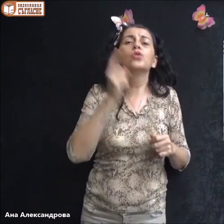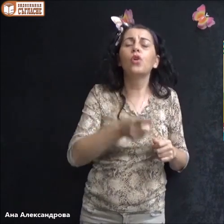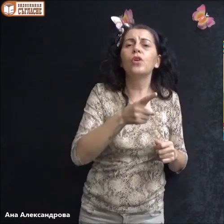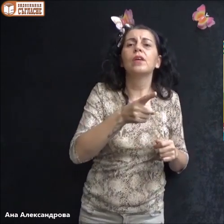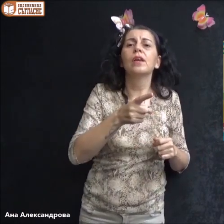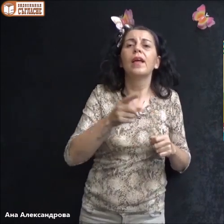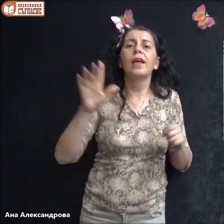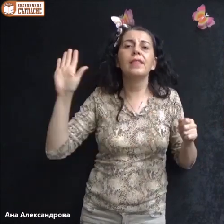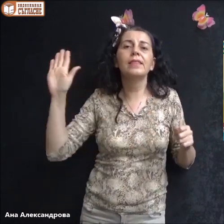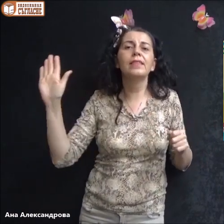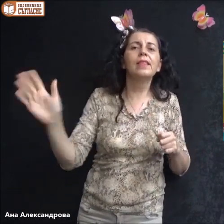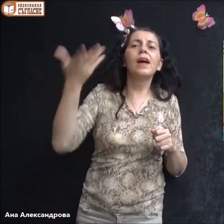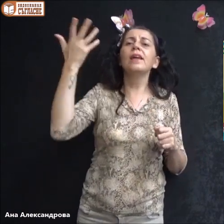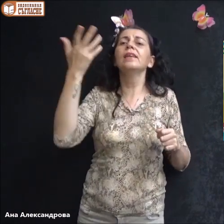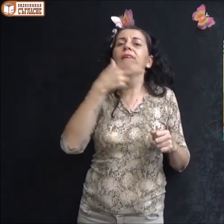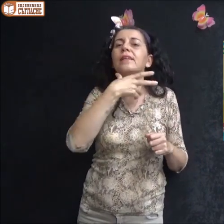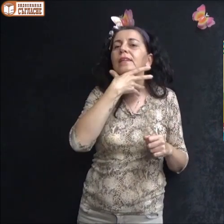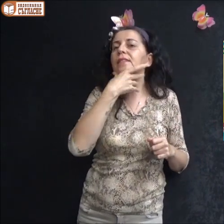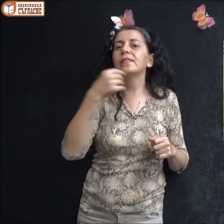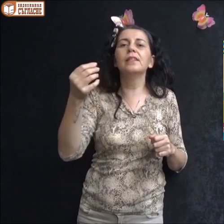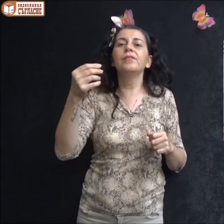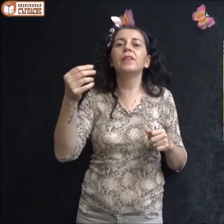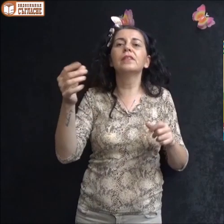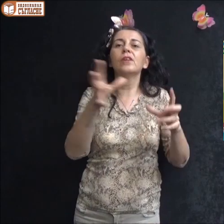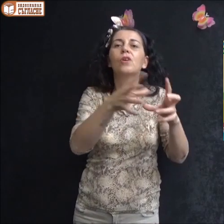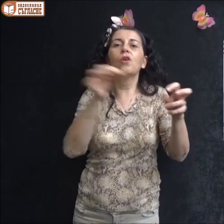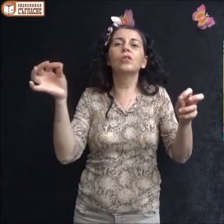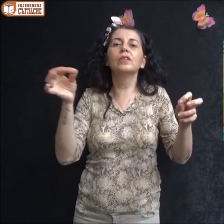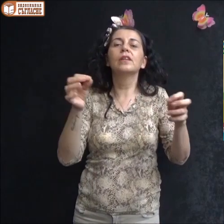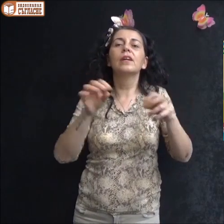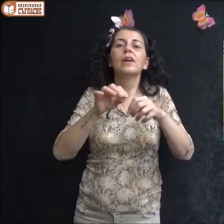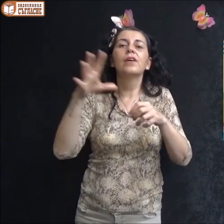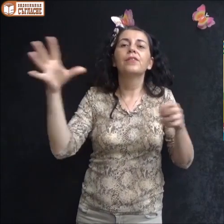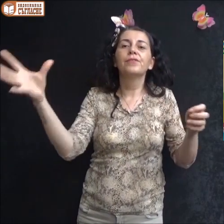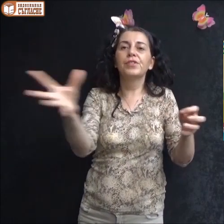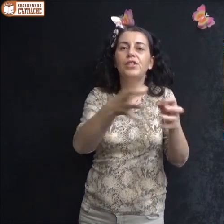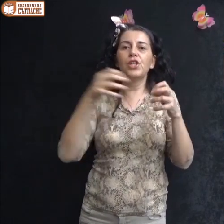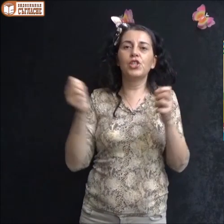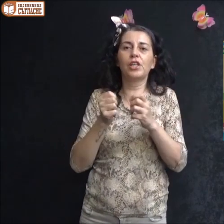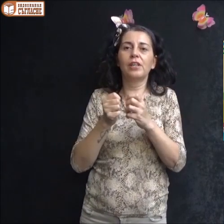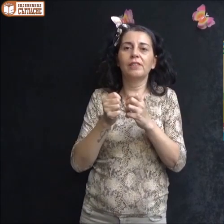Той е най-красивият от всички.